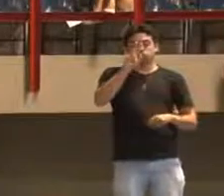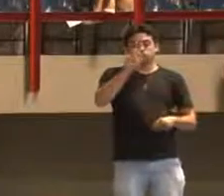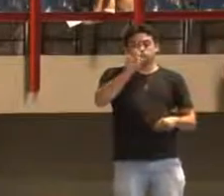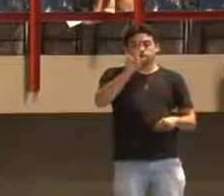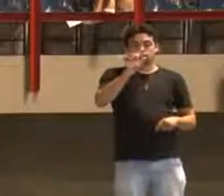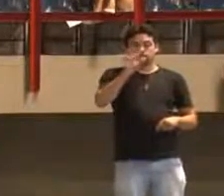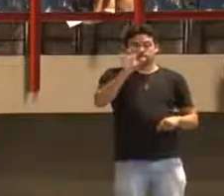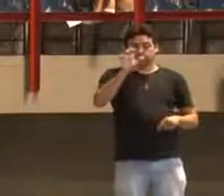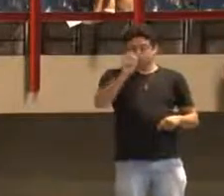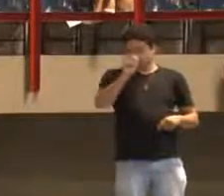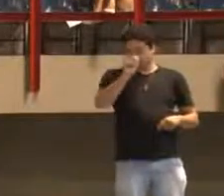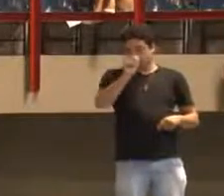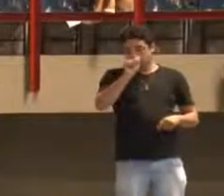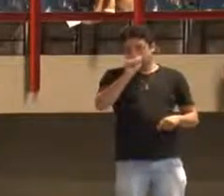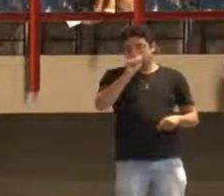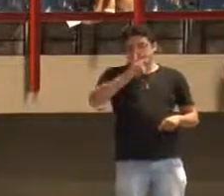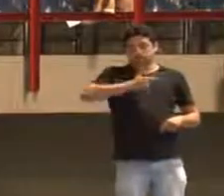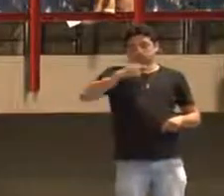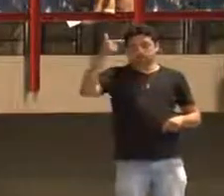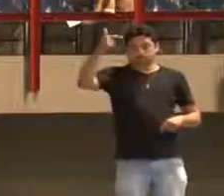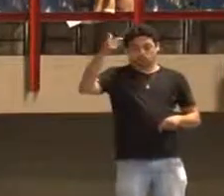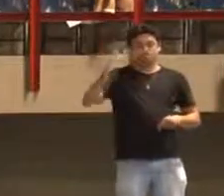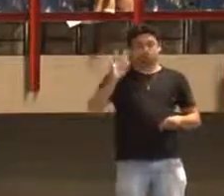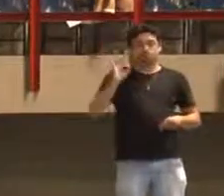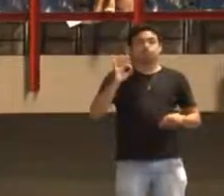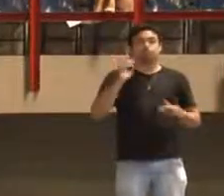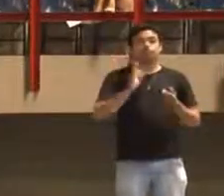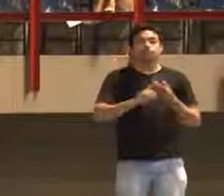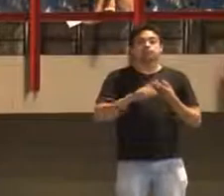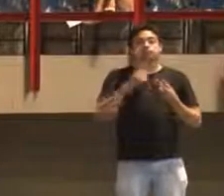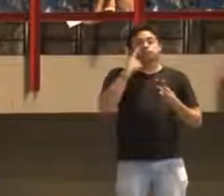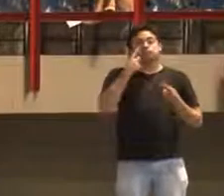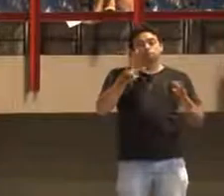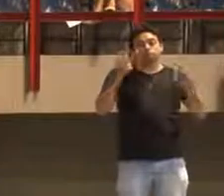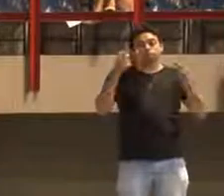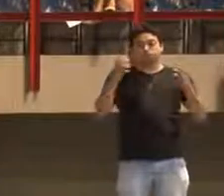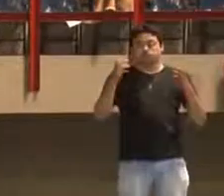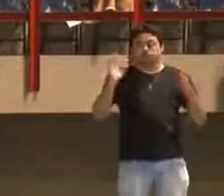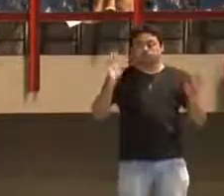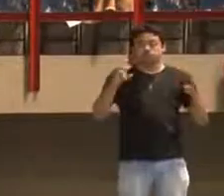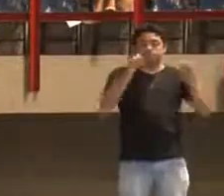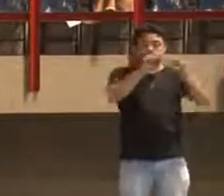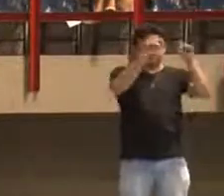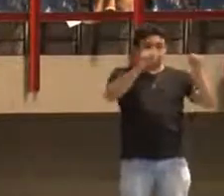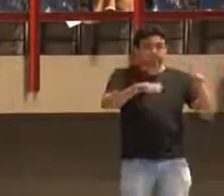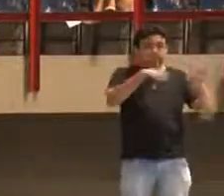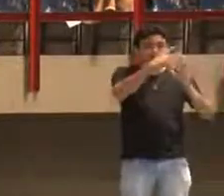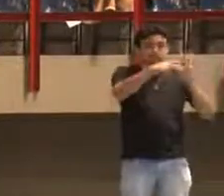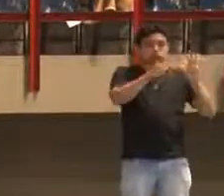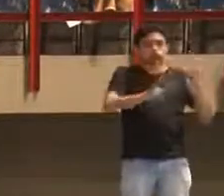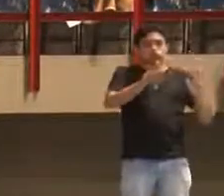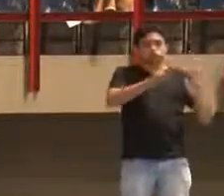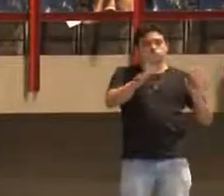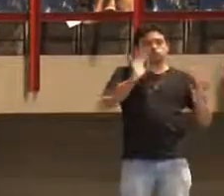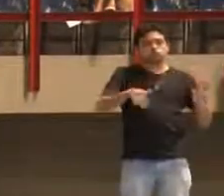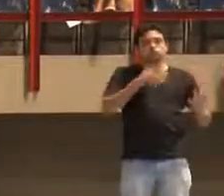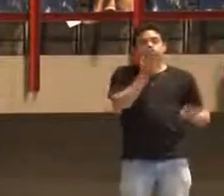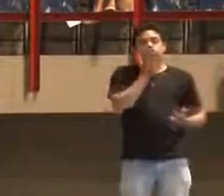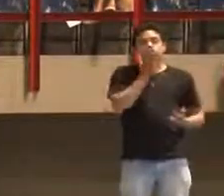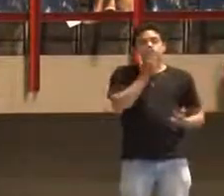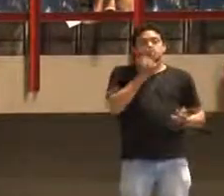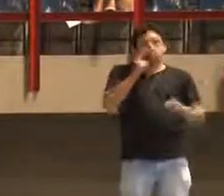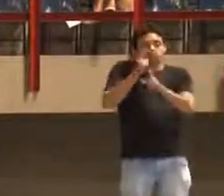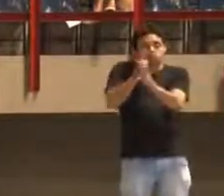secundárias, certo? Aí o enunciado da questão diz assim, ó. O sistema consiste na utilização de símbolos